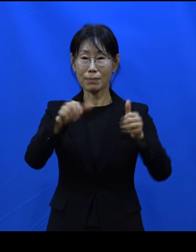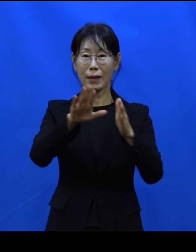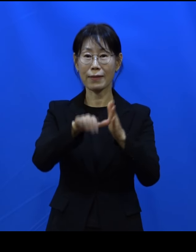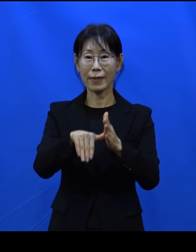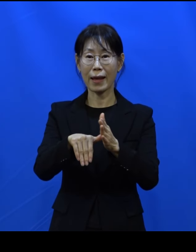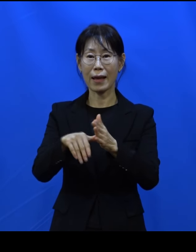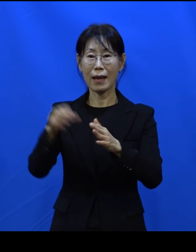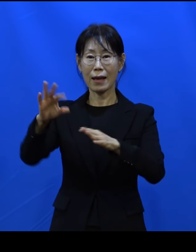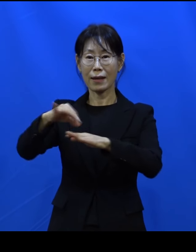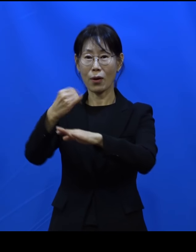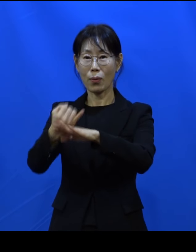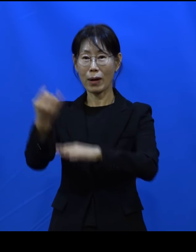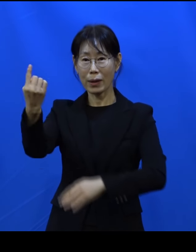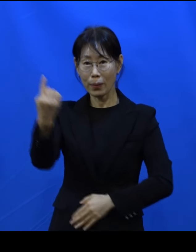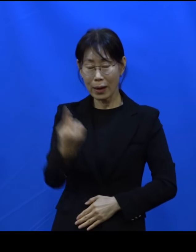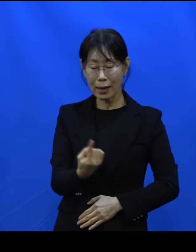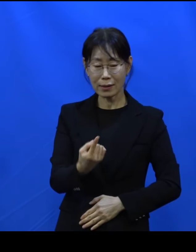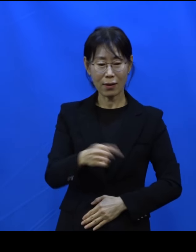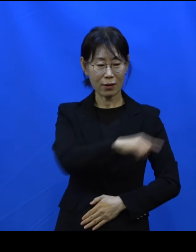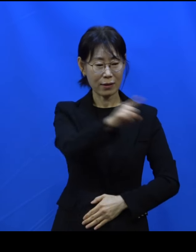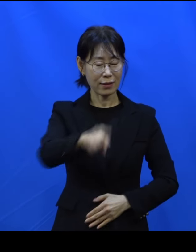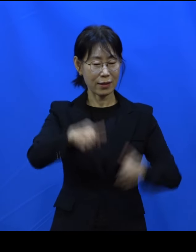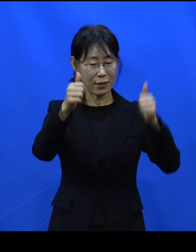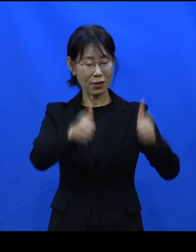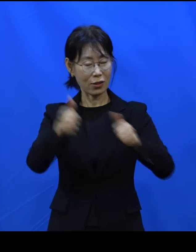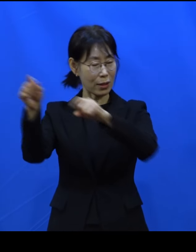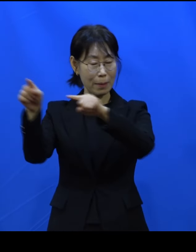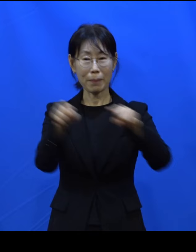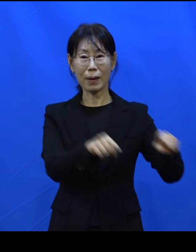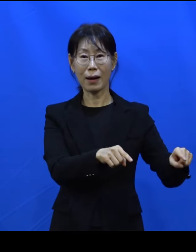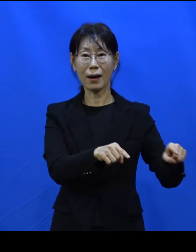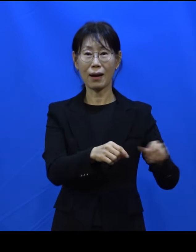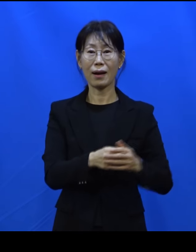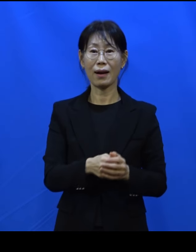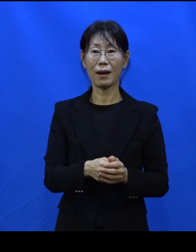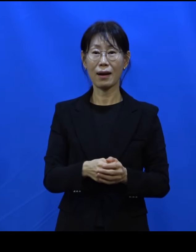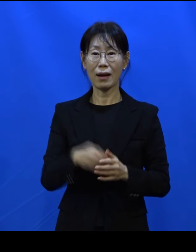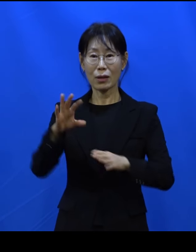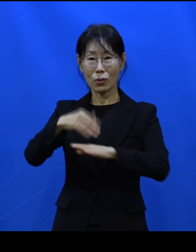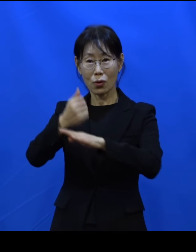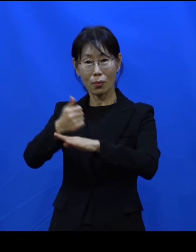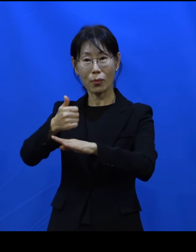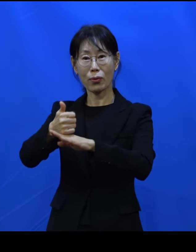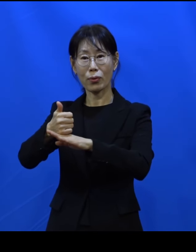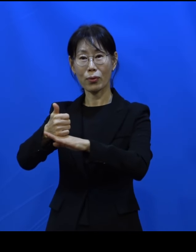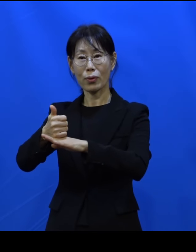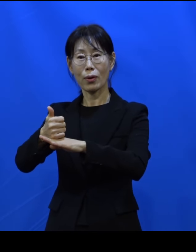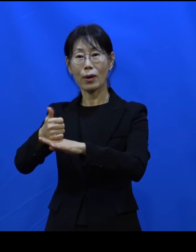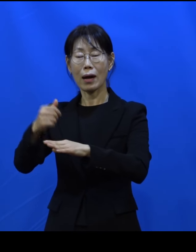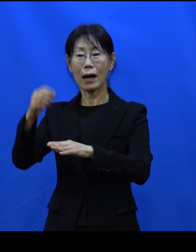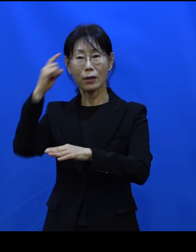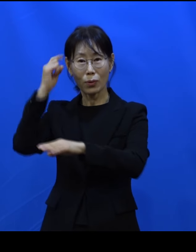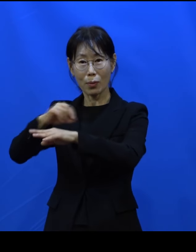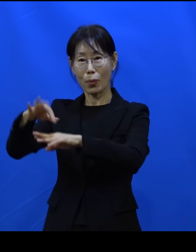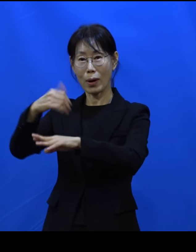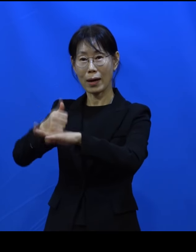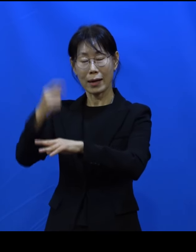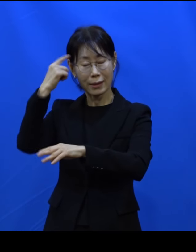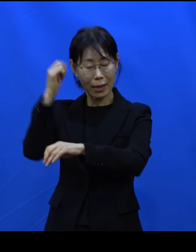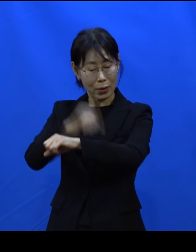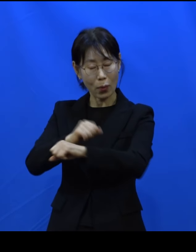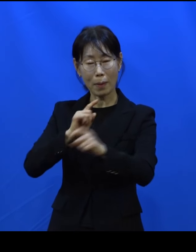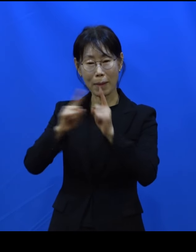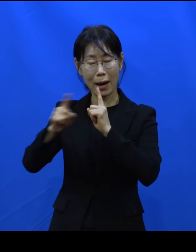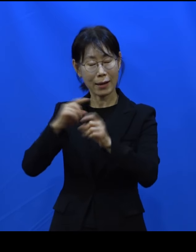사람을 정죄하리니 이는 그가 솔로몬의 지혜로운 말을 들으려고 땅끝에서 왔음 이거니와 솔로몬보다 더